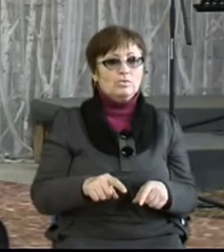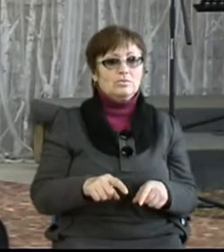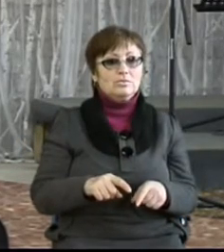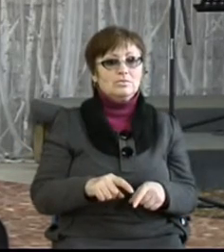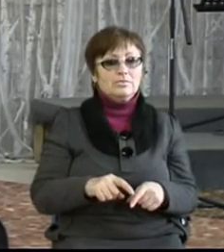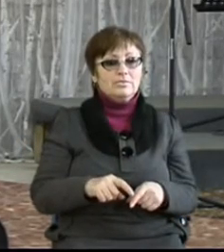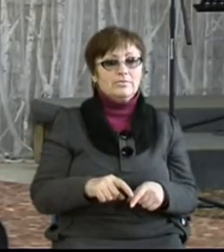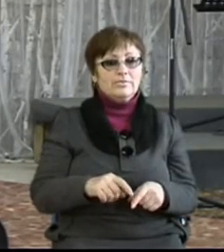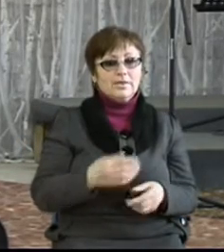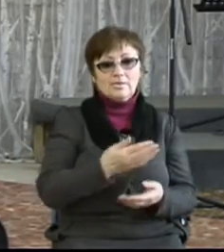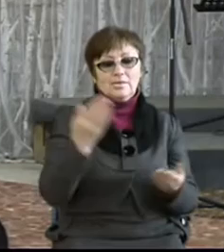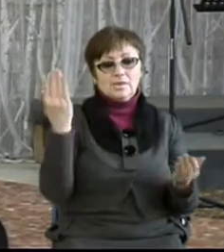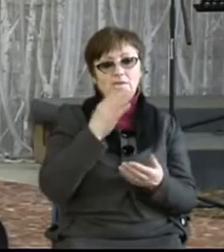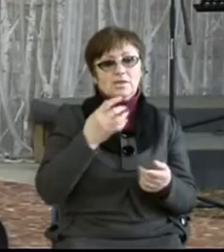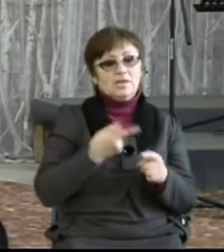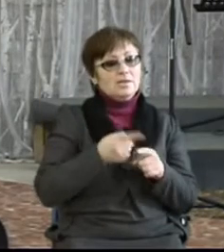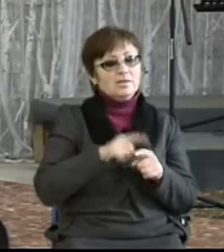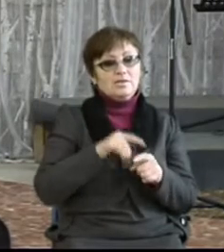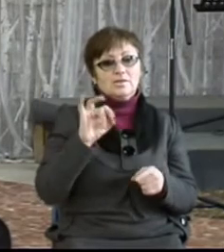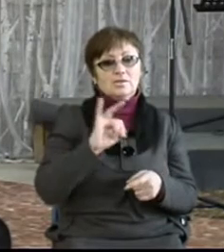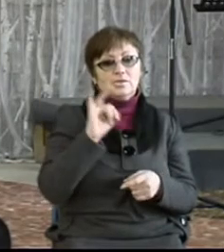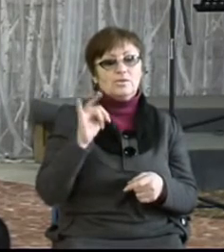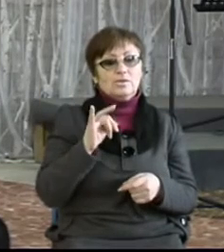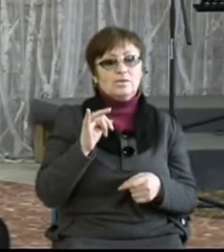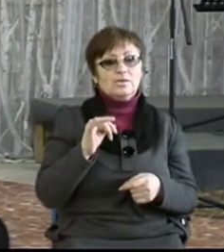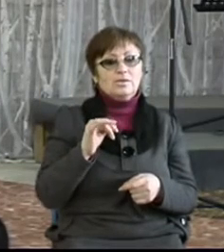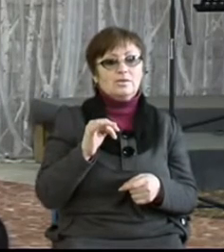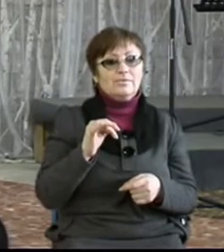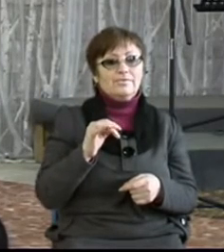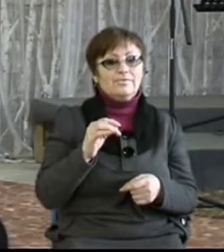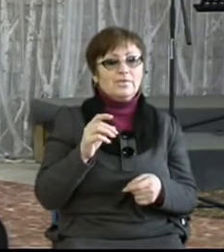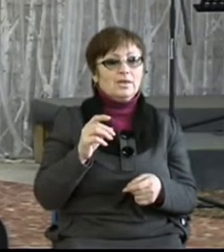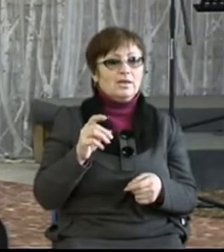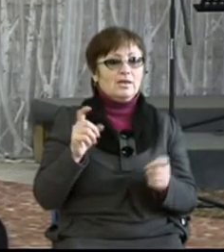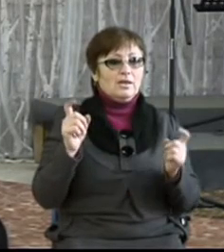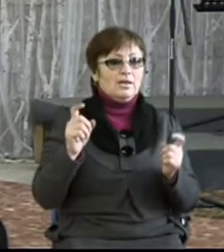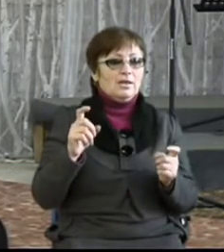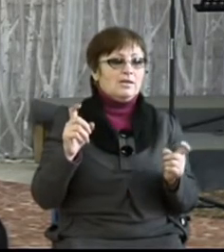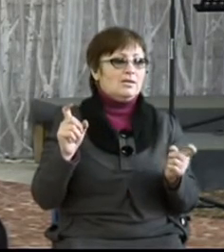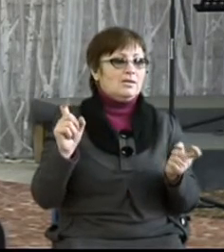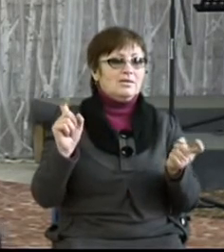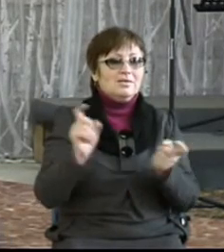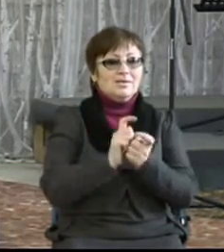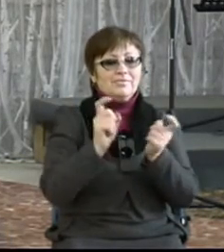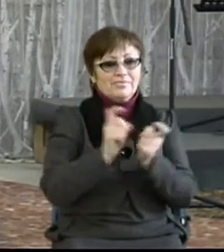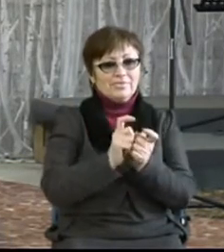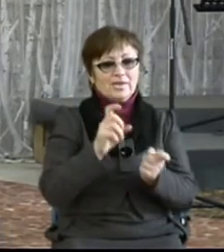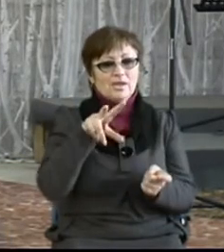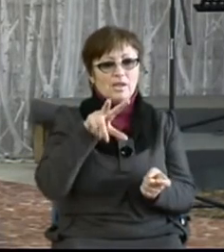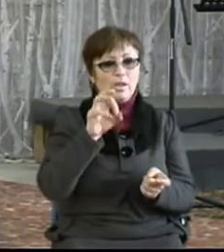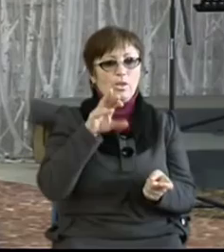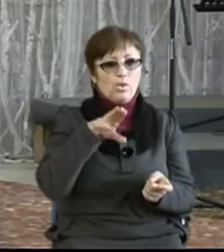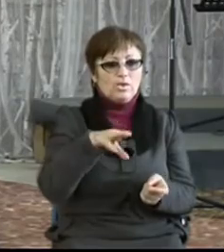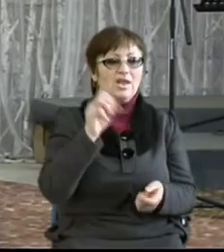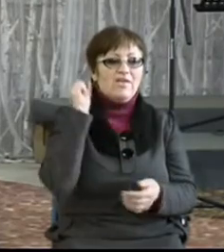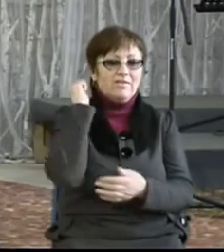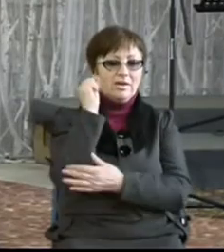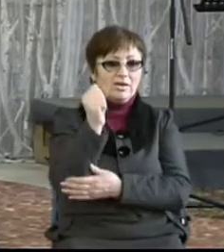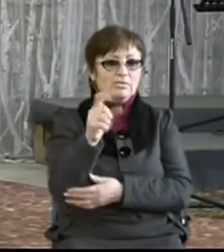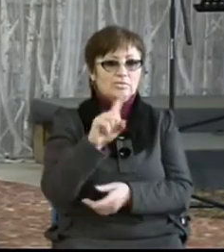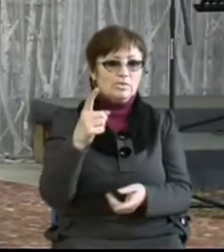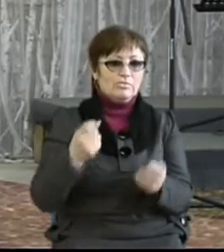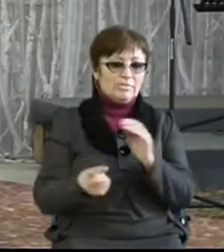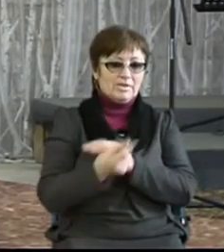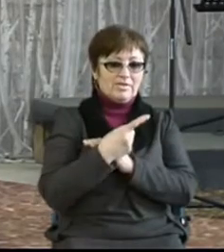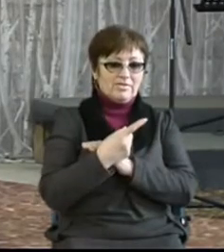Мы читали с вами эту историю относительно распри, относительно Лота и Авраама, а точнее то, что у